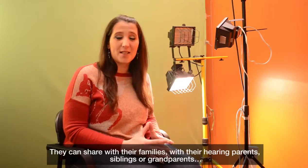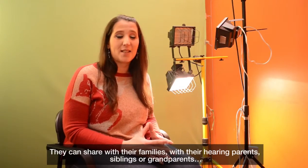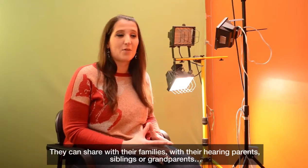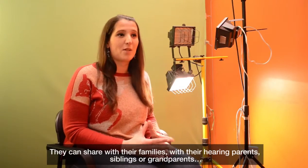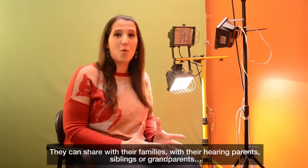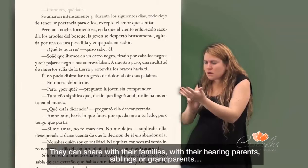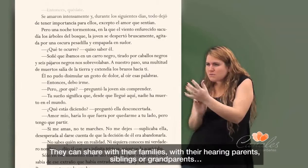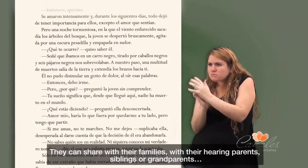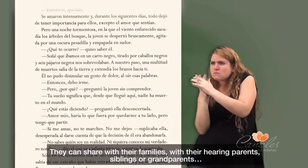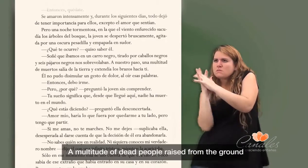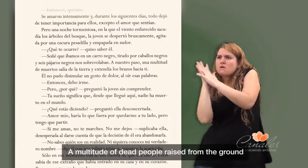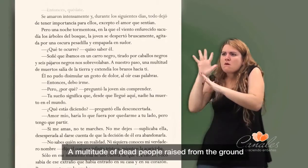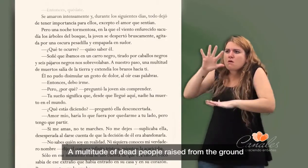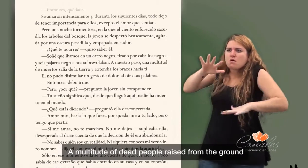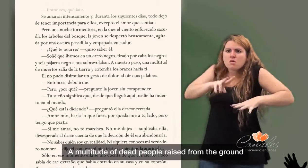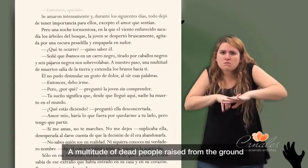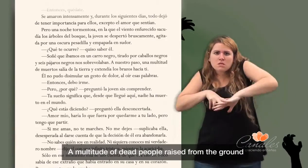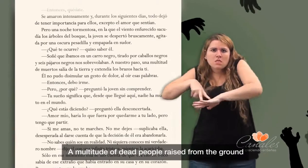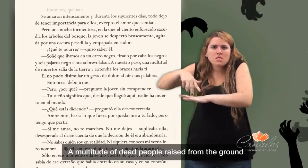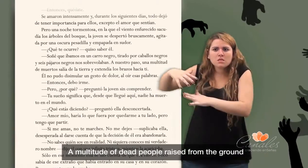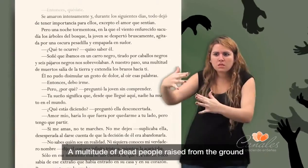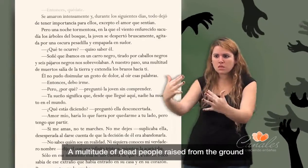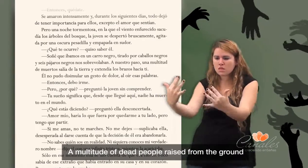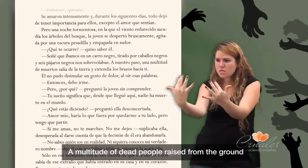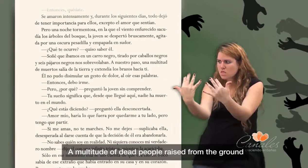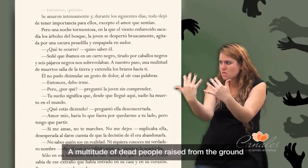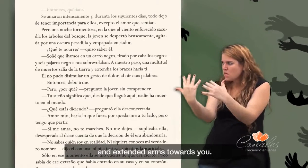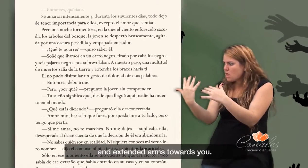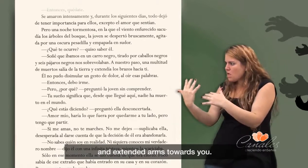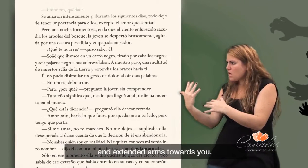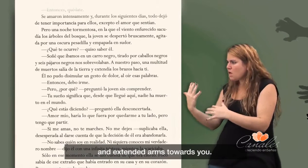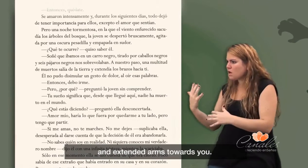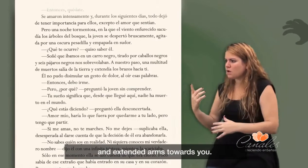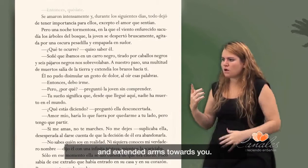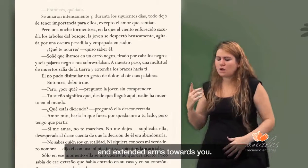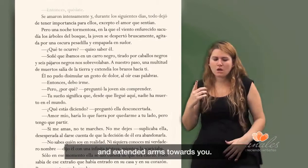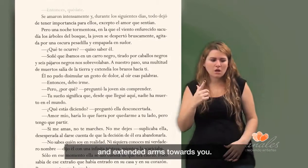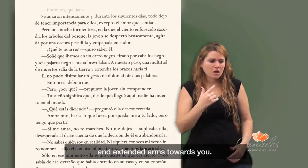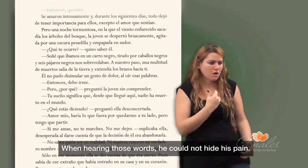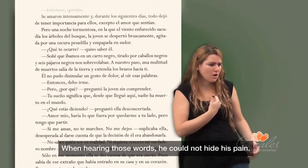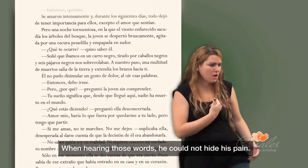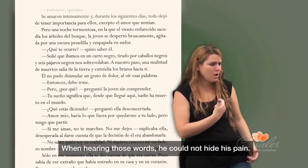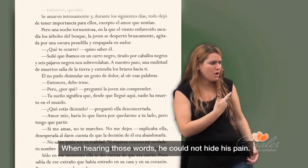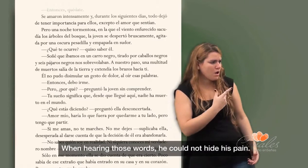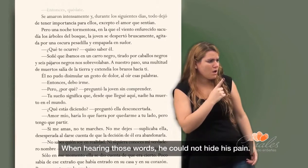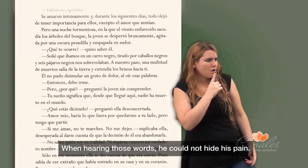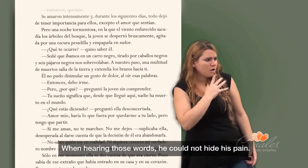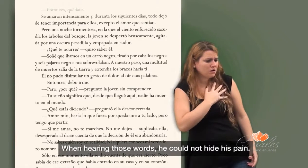oyentes, sus abuelos. Una multitud de muertos salía de la tierra y extendía los brazos hacia ti. Él no pudo disimular un gesto de